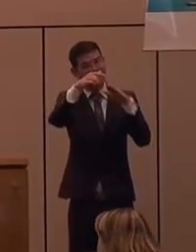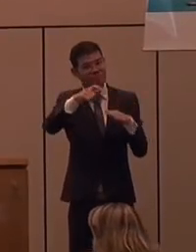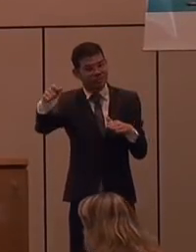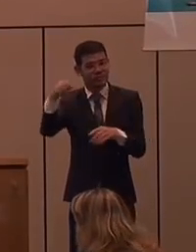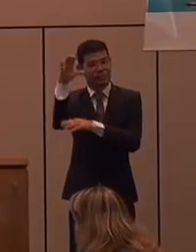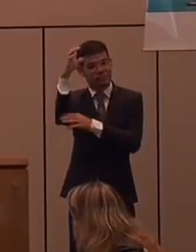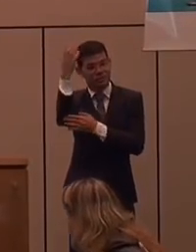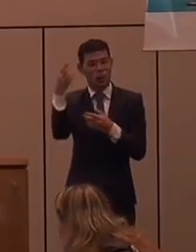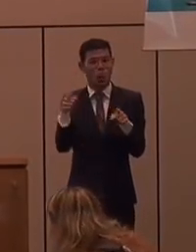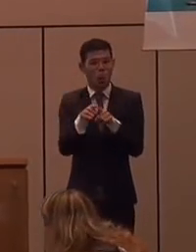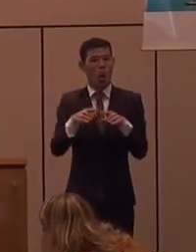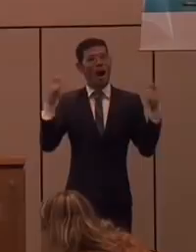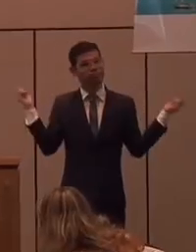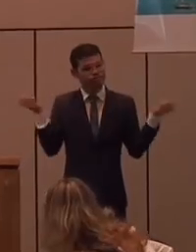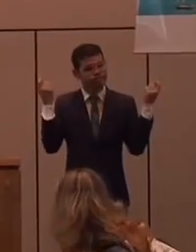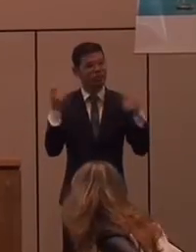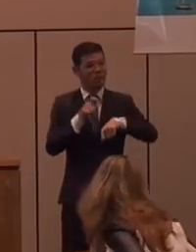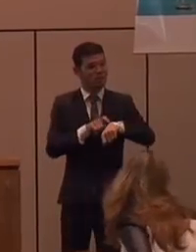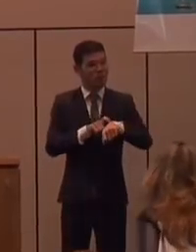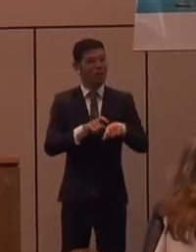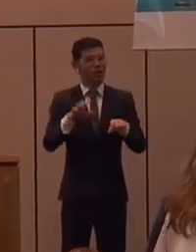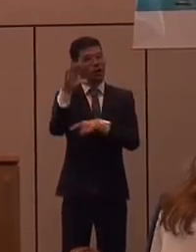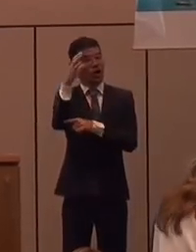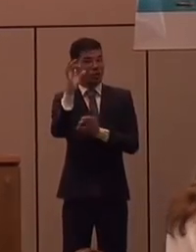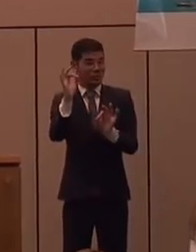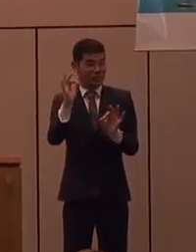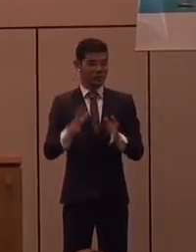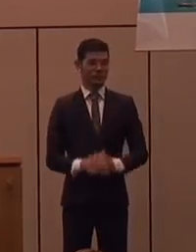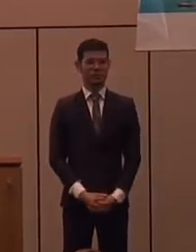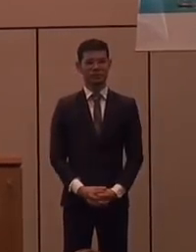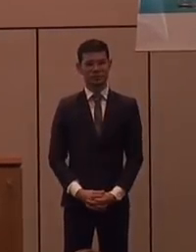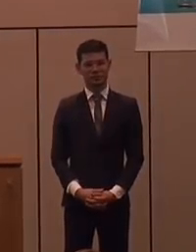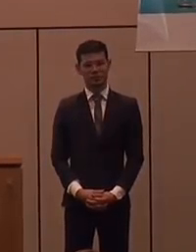nuestra campaña de ese momento colombia seguro te va a encantar